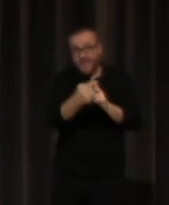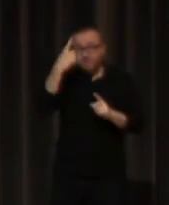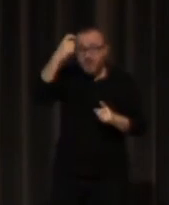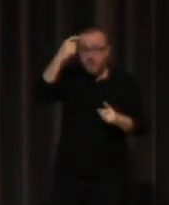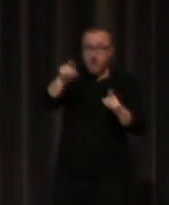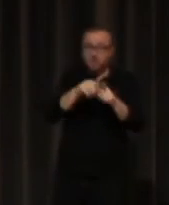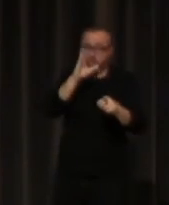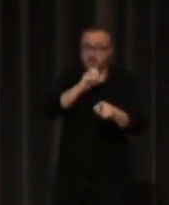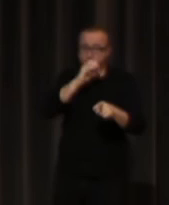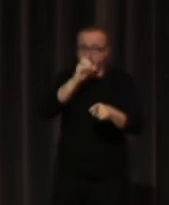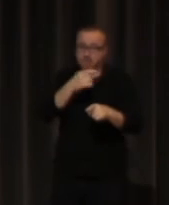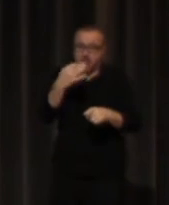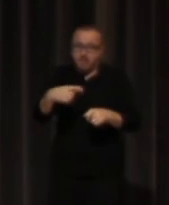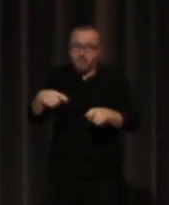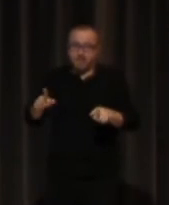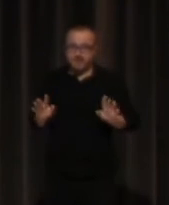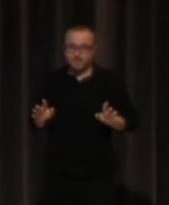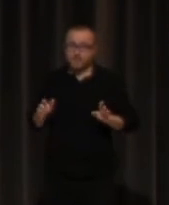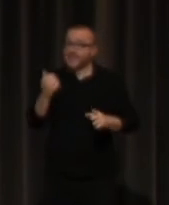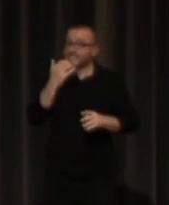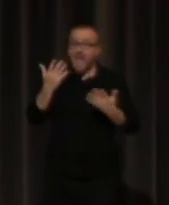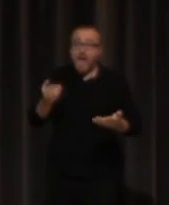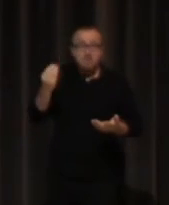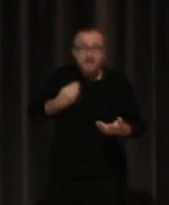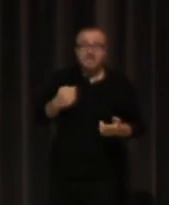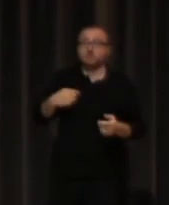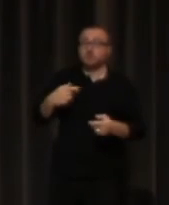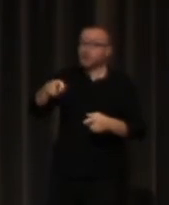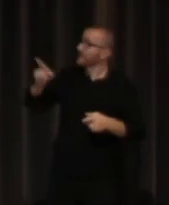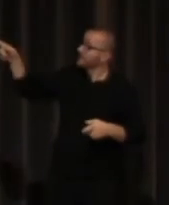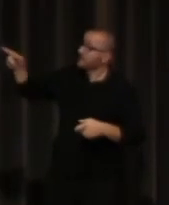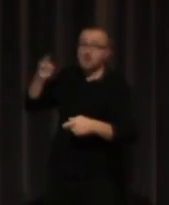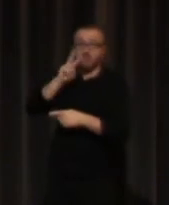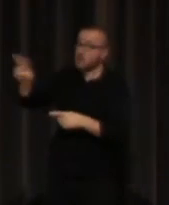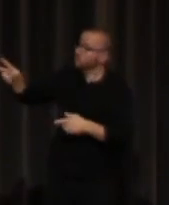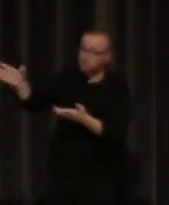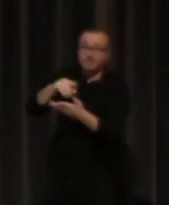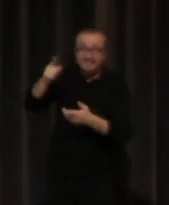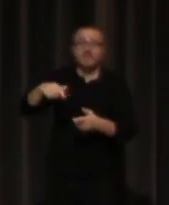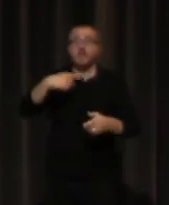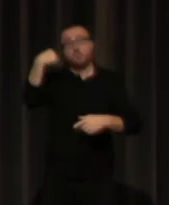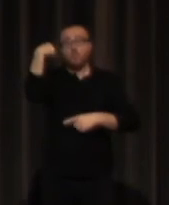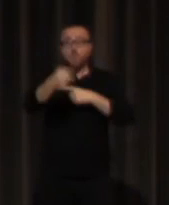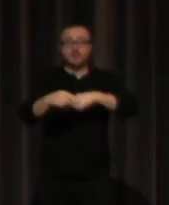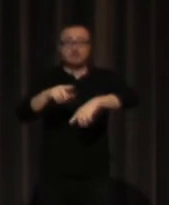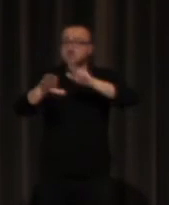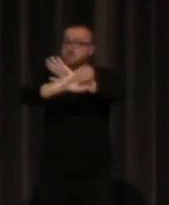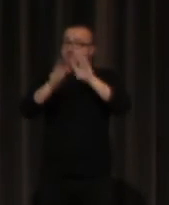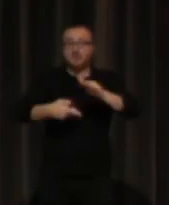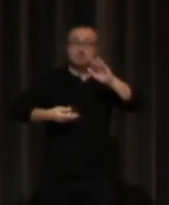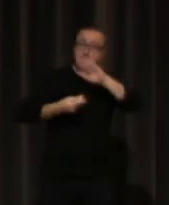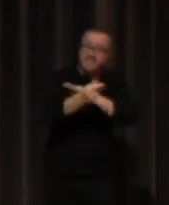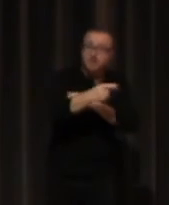no és del tot segur. És a dir, si ara sortíssim i us preguntaríem quantes flors hi havia en aquesta foto, ja sabeu que ni jo sabria quantes